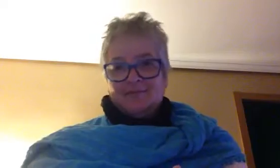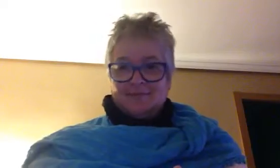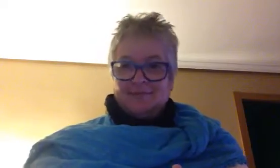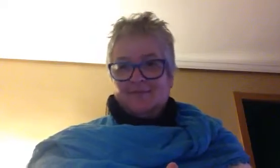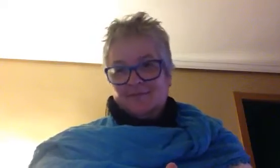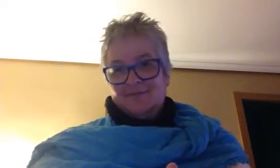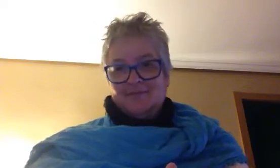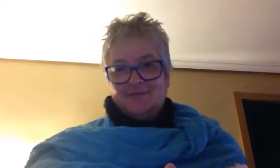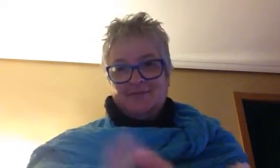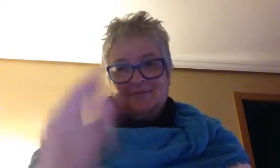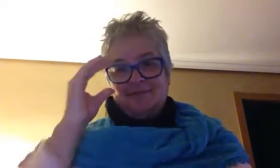Luis